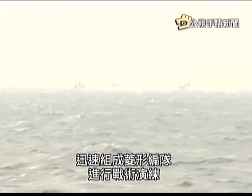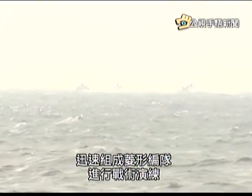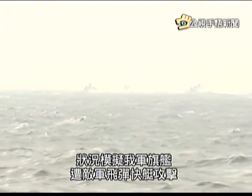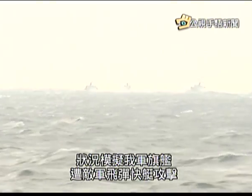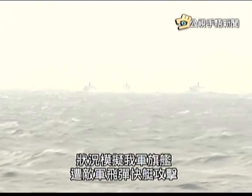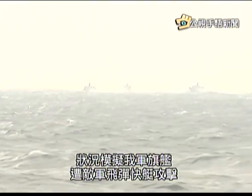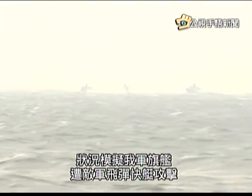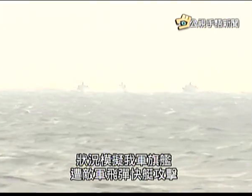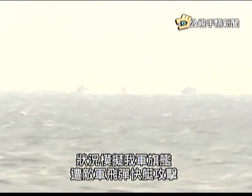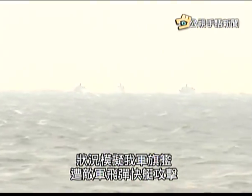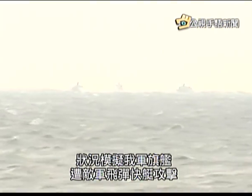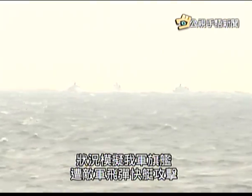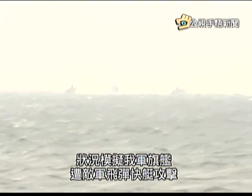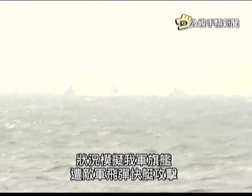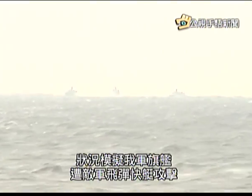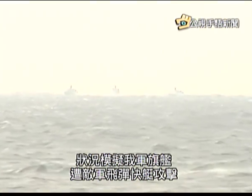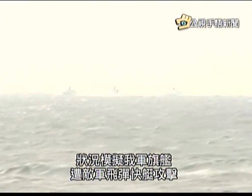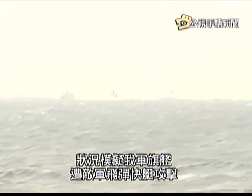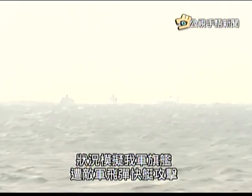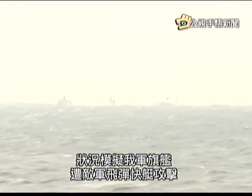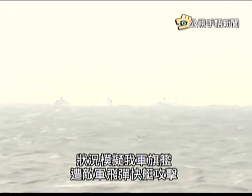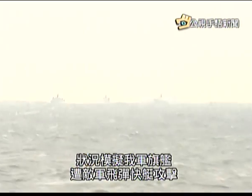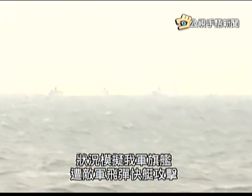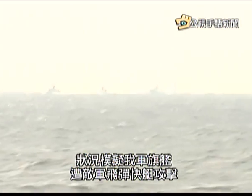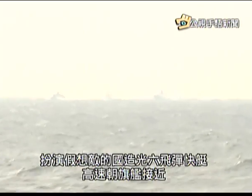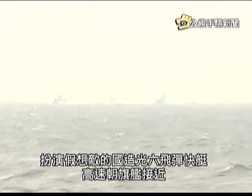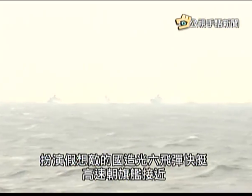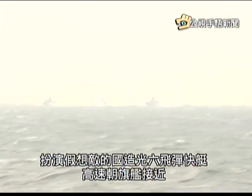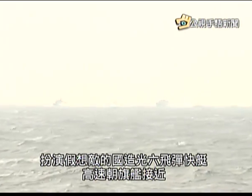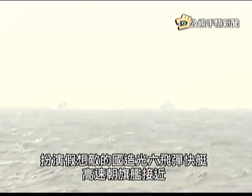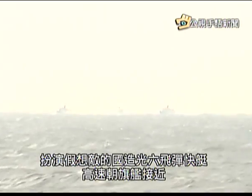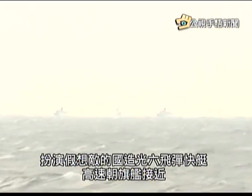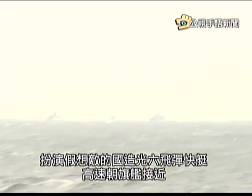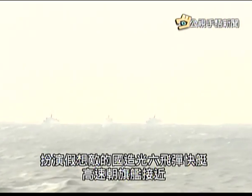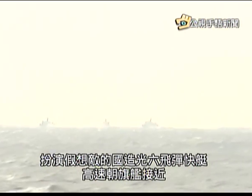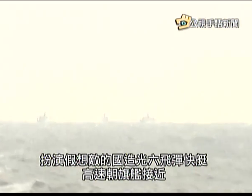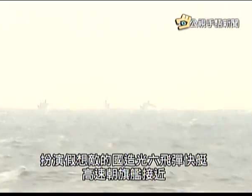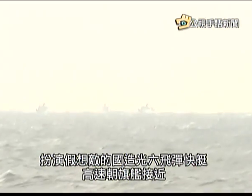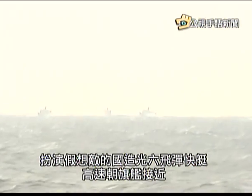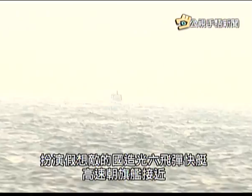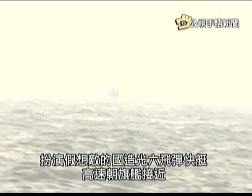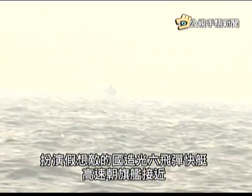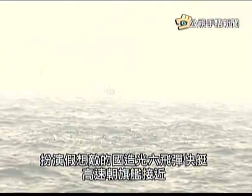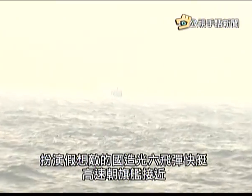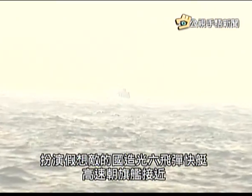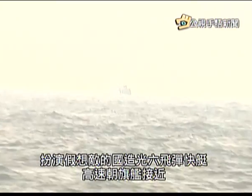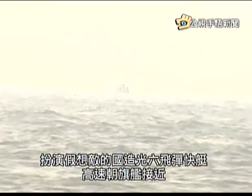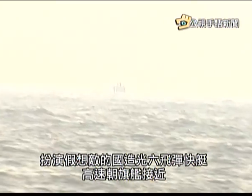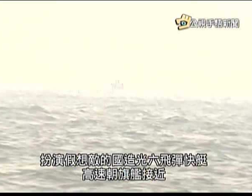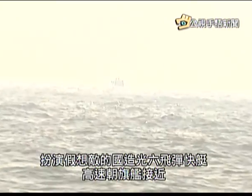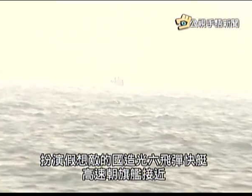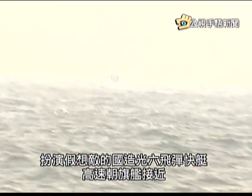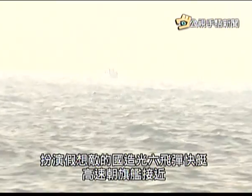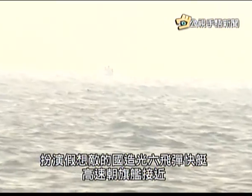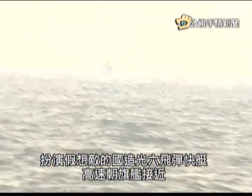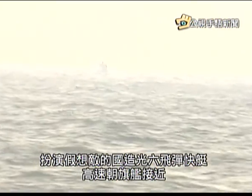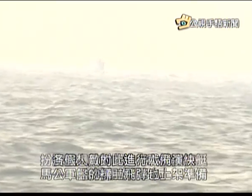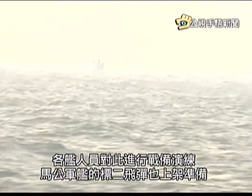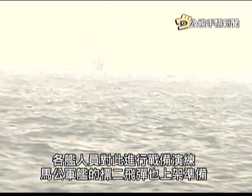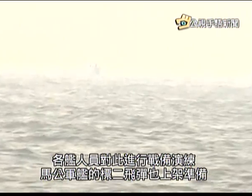我军旗舰遭敌军飞弹快艇攻击，扮演假想敌的国造光六飞弹快艇高速朝旗舰接近，各舰人员对此